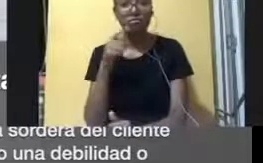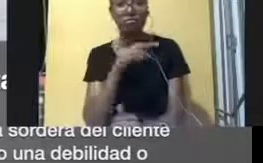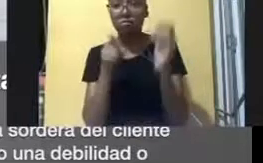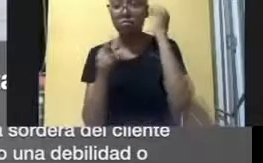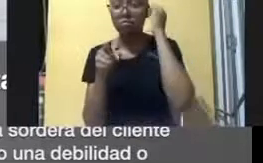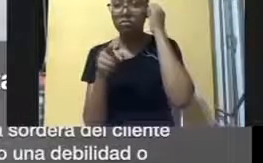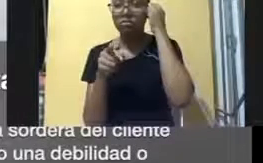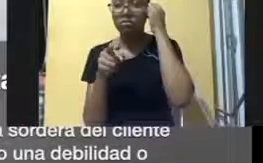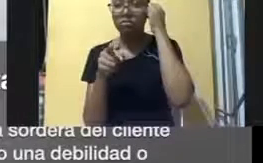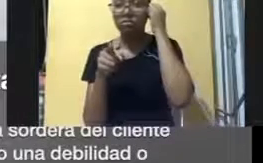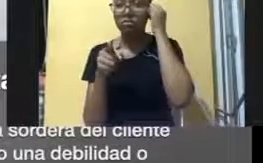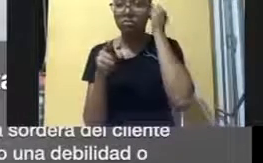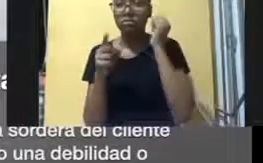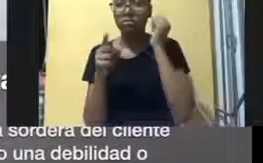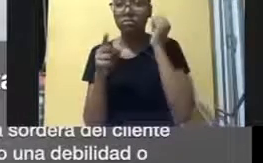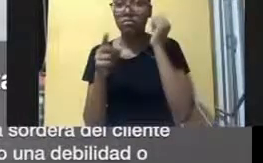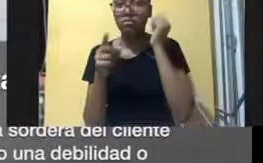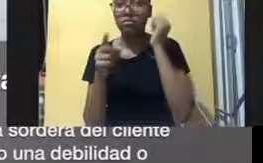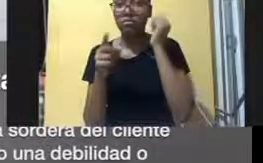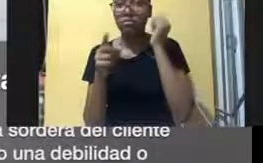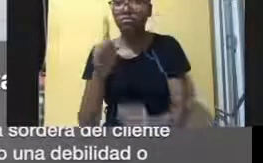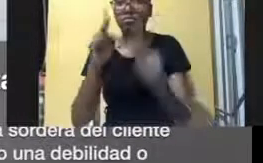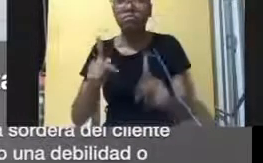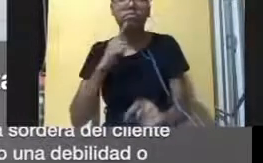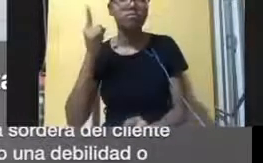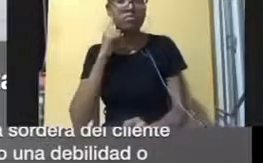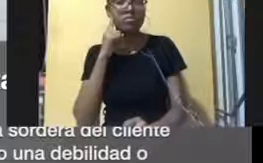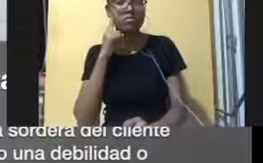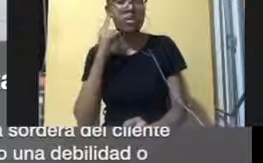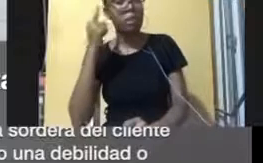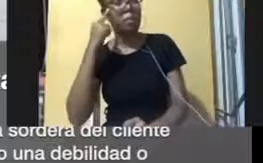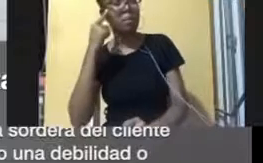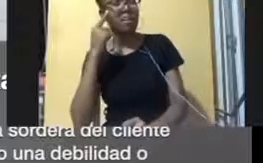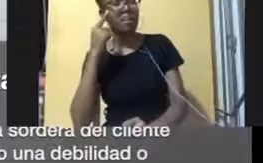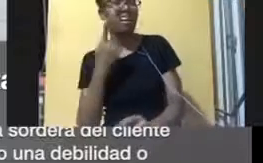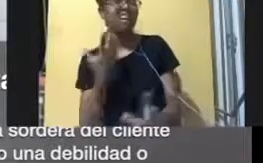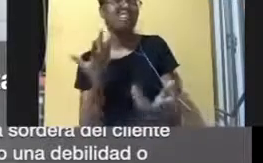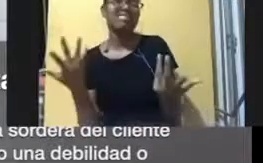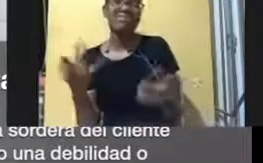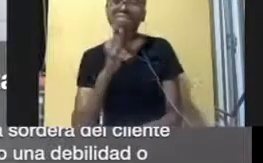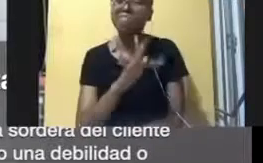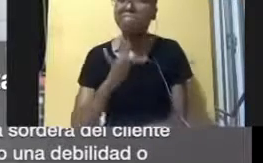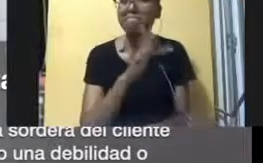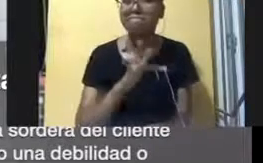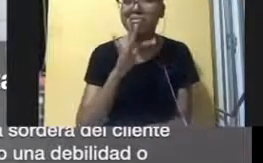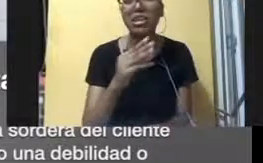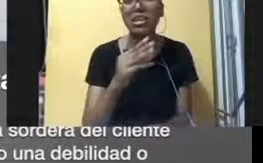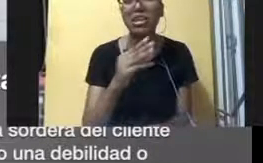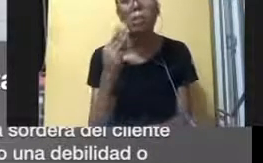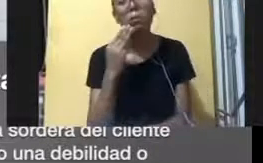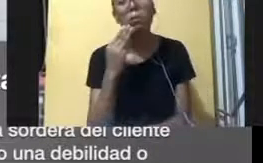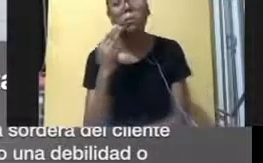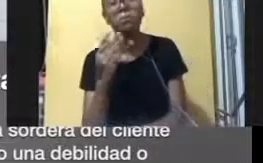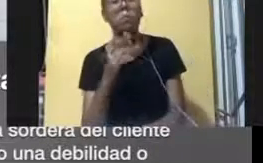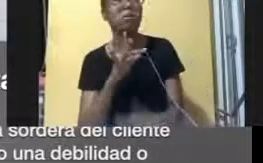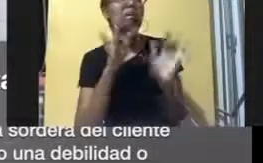ve a una persona sorda y de pronto piensa, ay hombre, ay pobre mudo, ay pobre sordito,